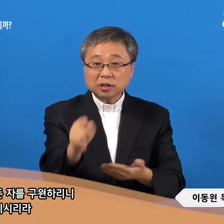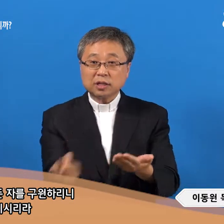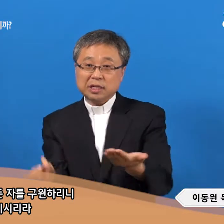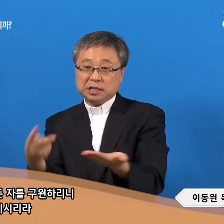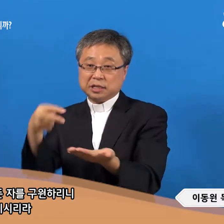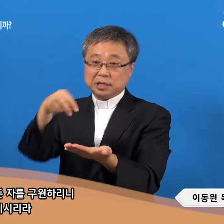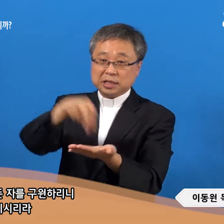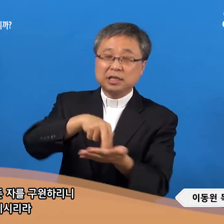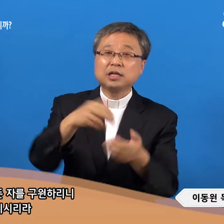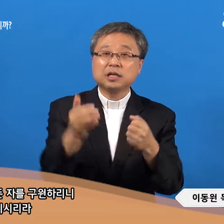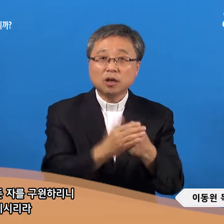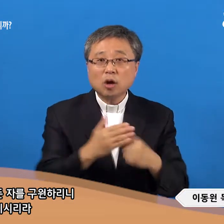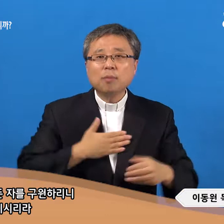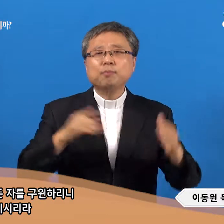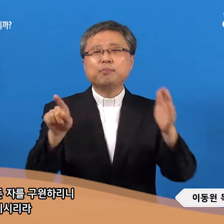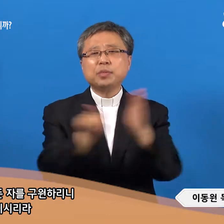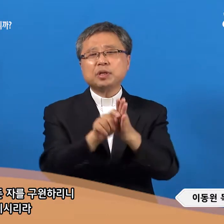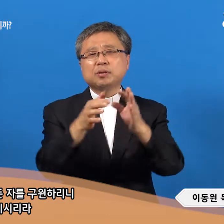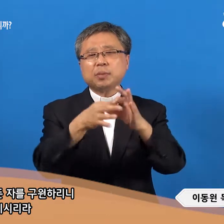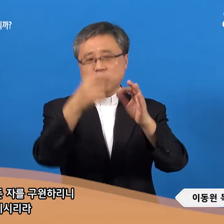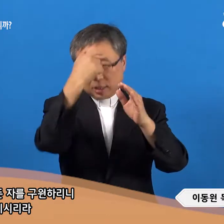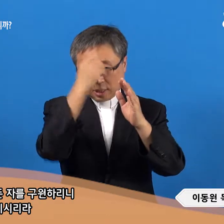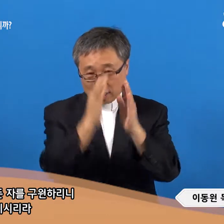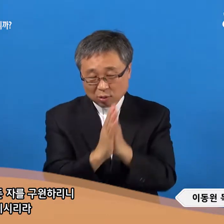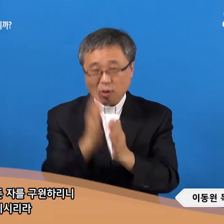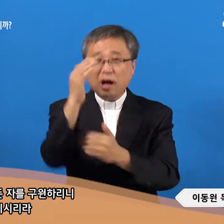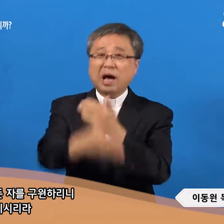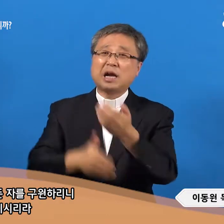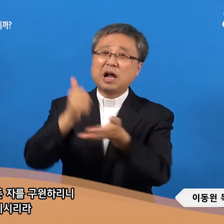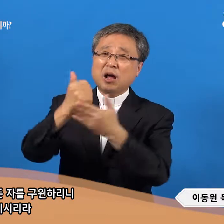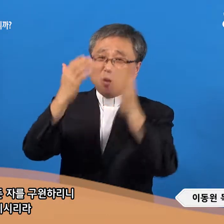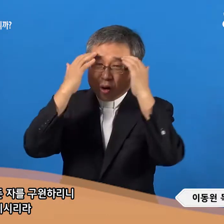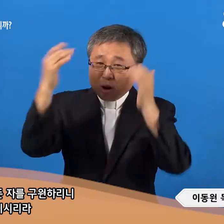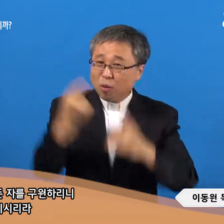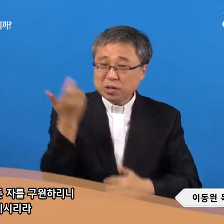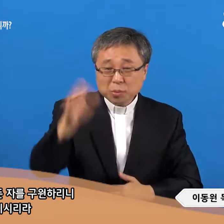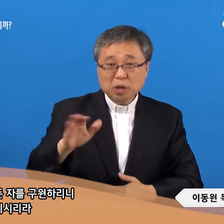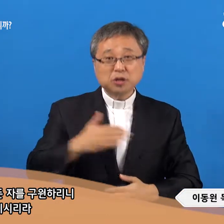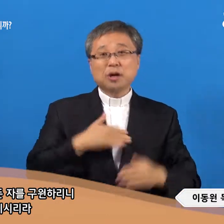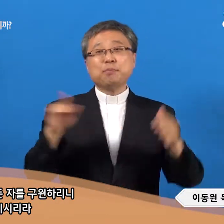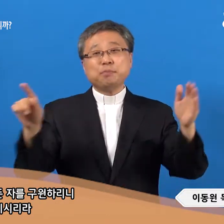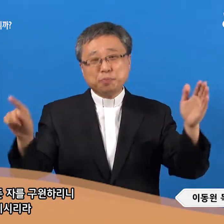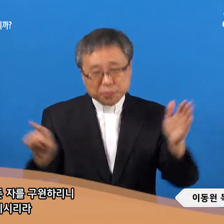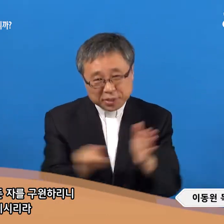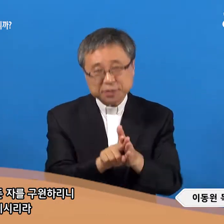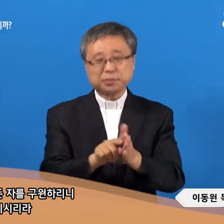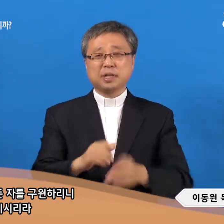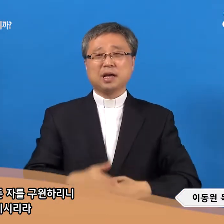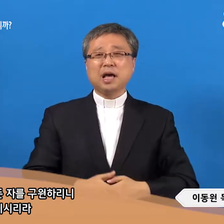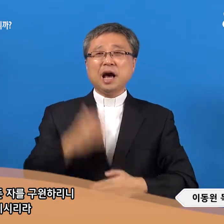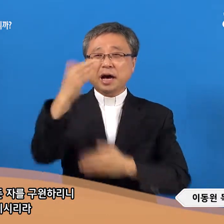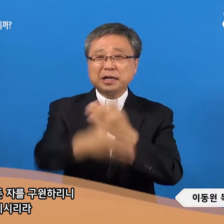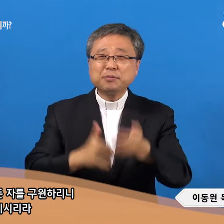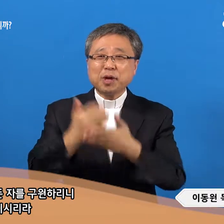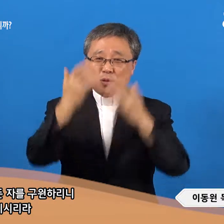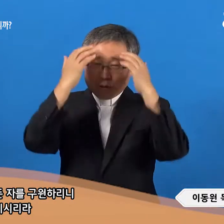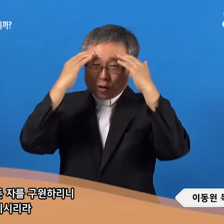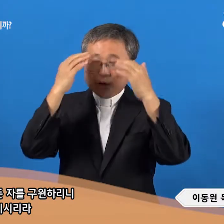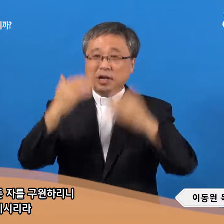무슨 기도를 드려야 한다고요? 믿음의 기도. 하나님, 고난이 왔지만 저는 믿어요. 하나님이 고난을 허용하신